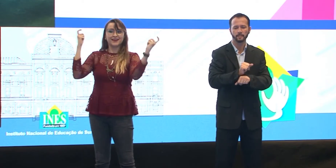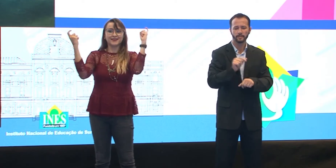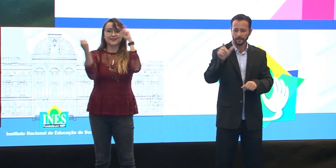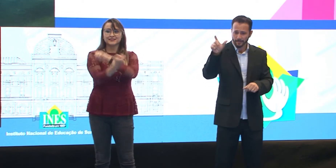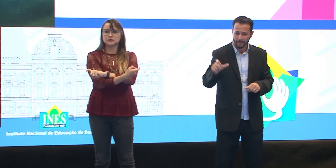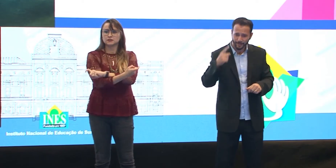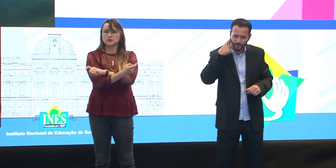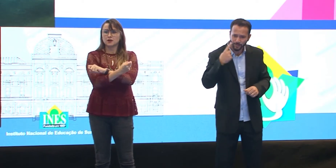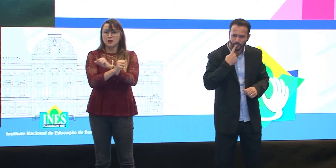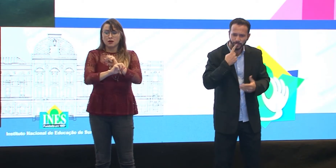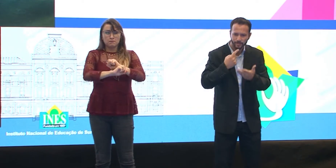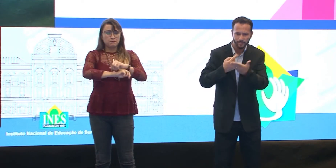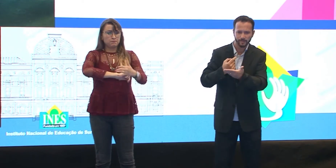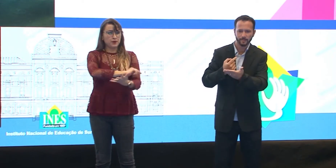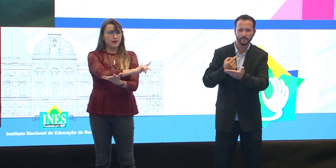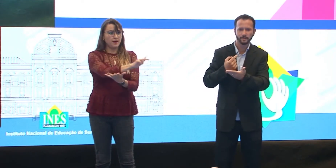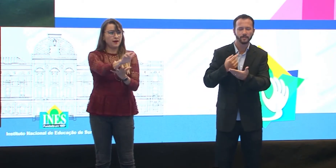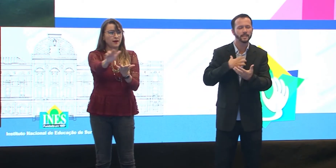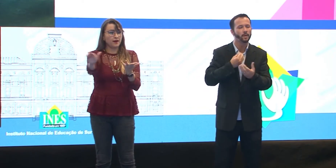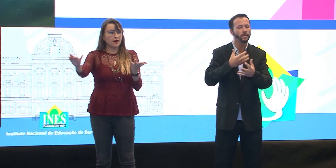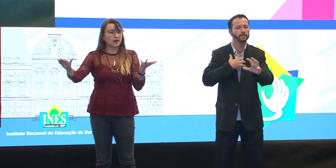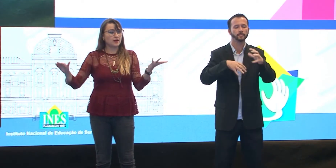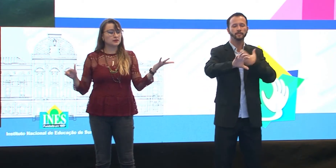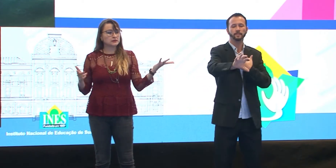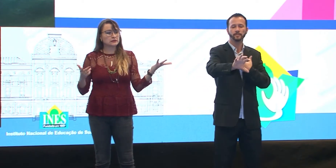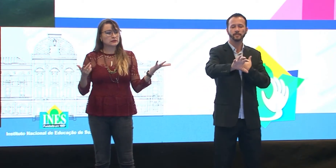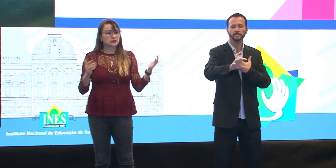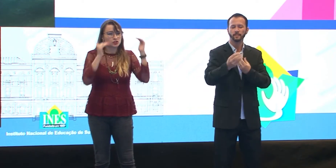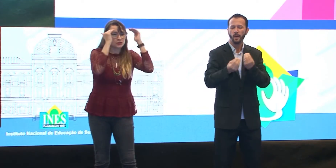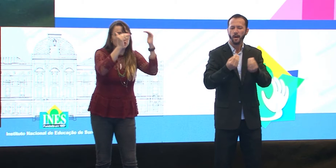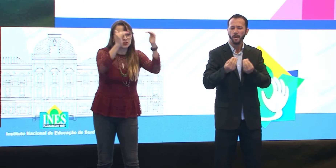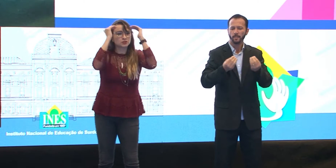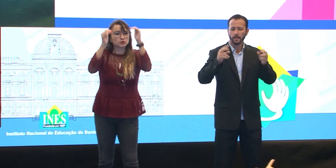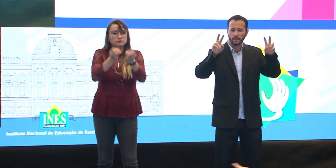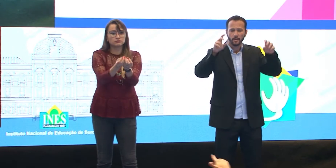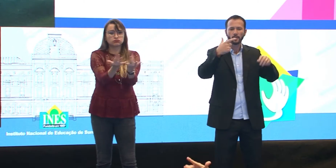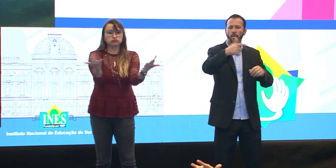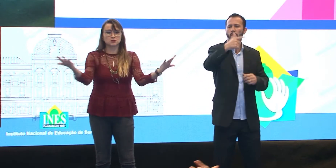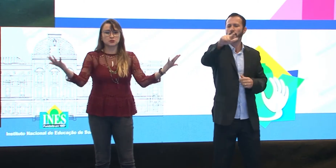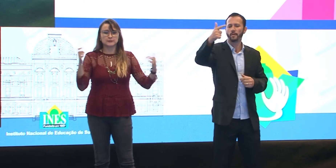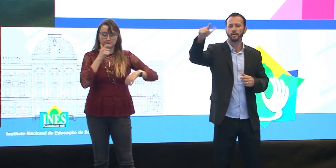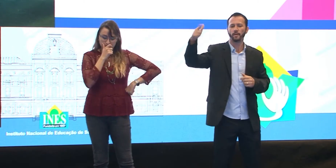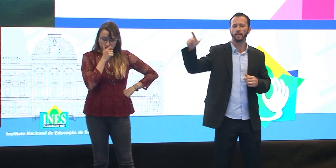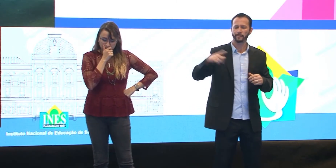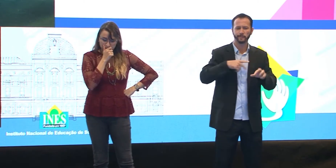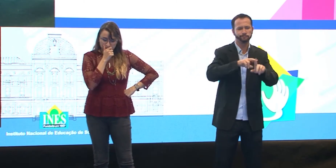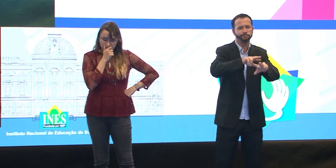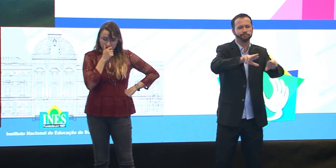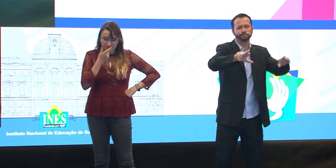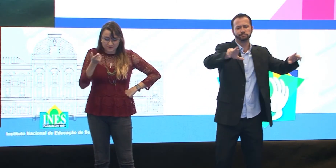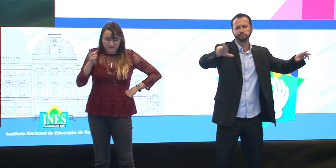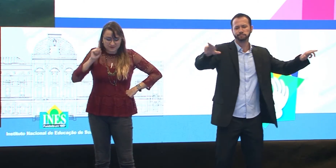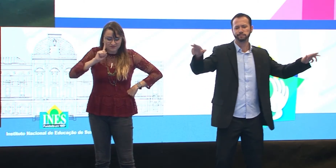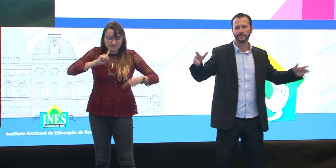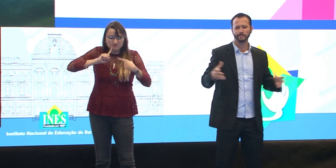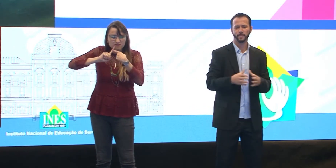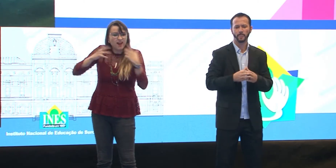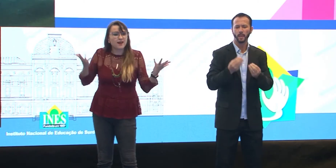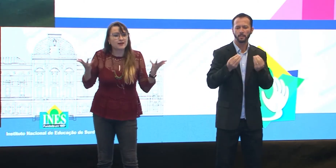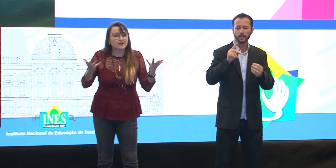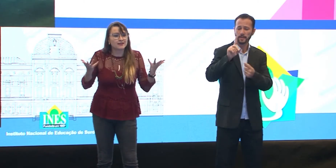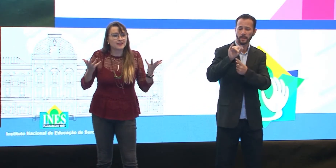que a gente está educando um indivíduo. Então, há necessidade de que é o que acontece na Colômbia, que o